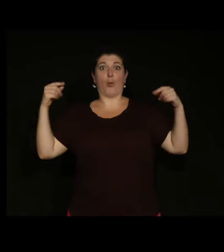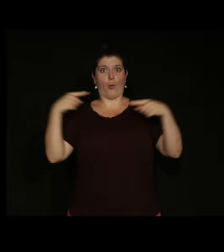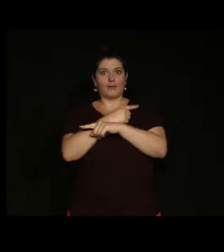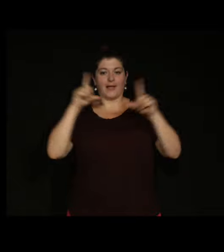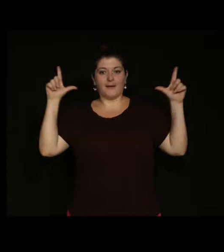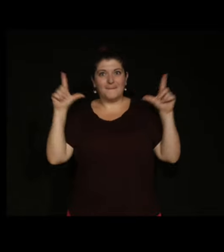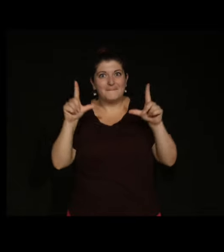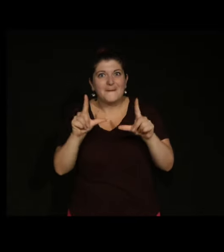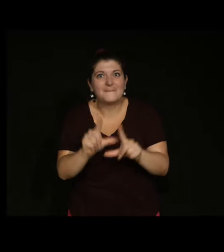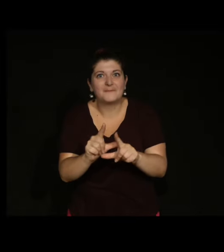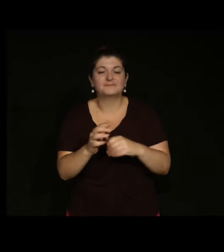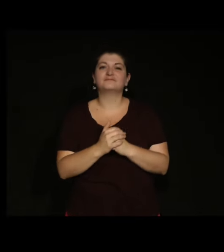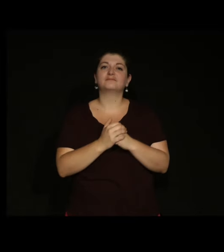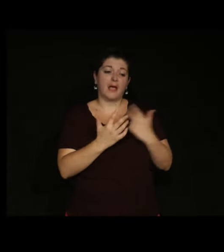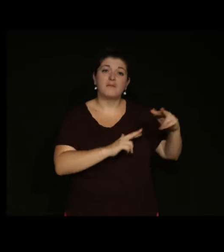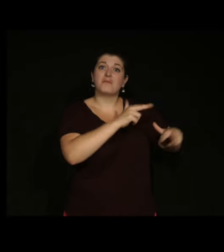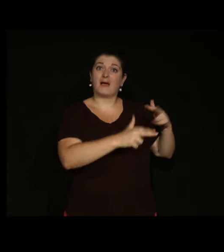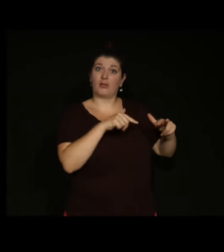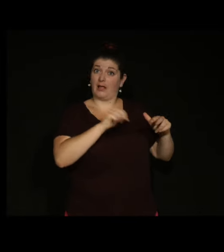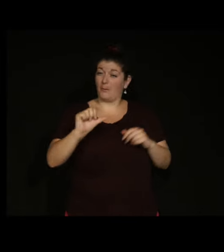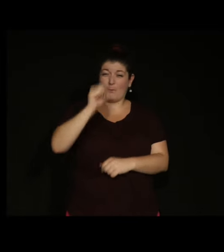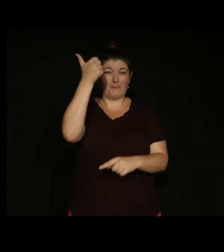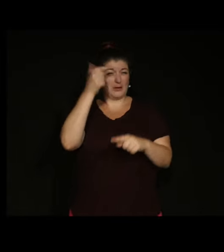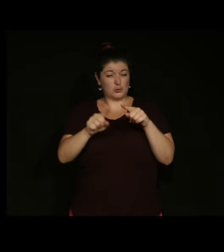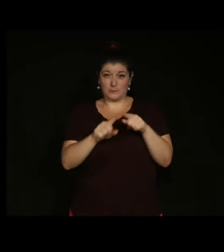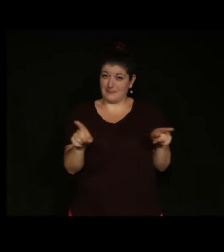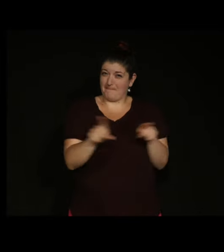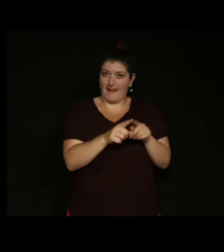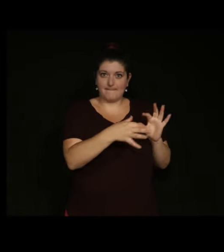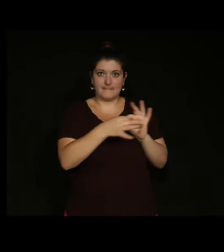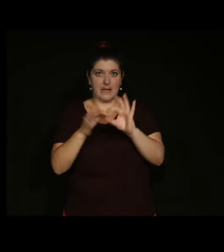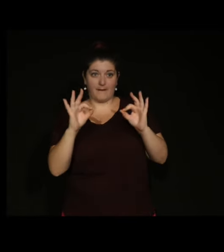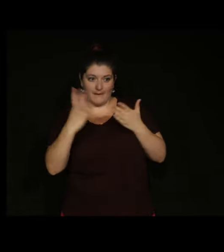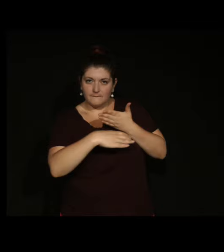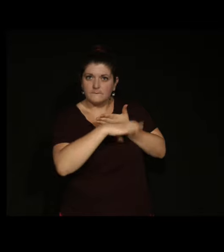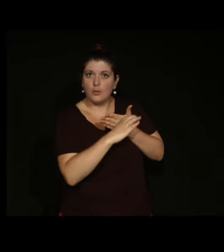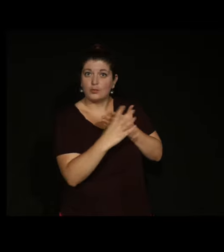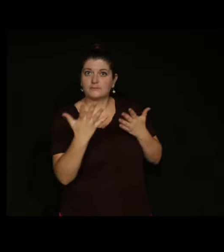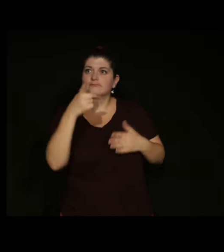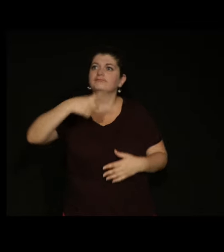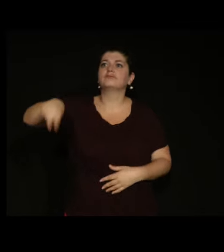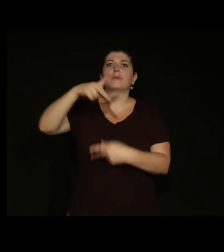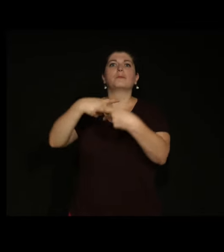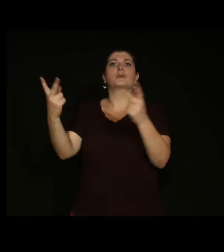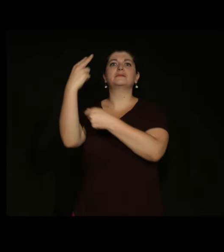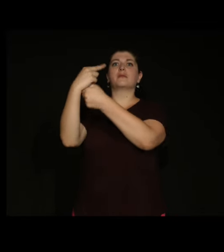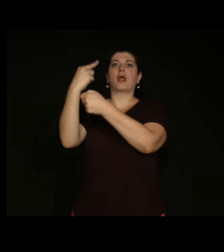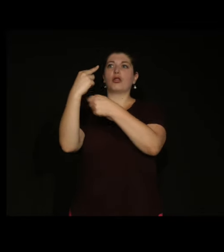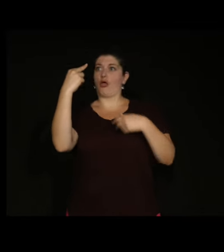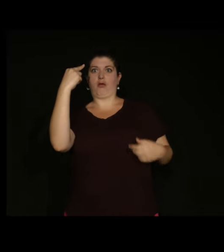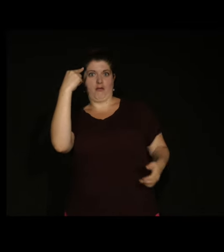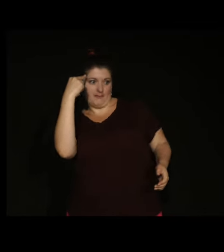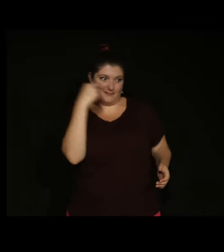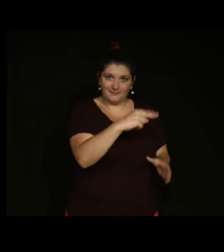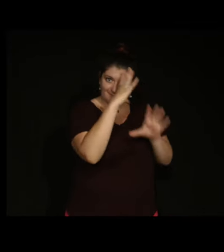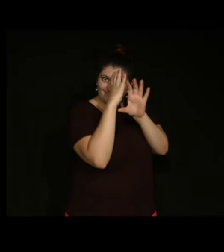forêt, qui, et ainsi de suite. On élargit ou à l'inverse, on rétrécit. Voilà. Donc déjà un travail sur les focus. C'est quelque chose qu'on utilise